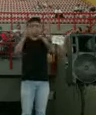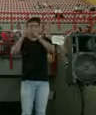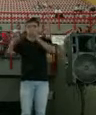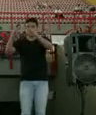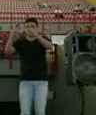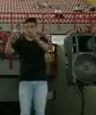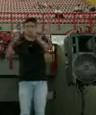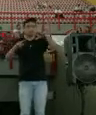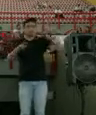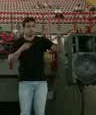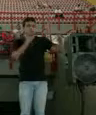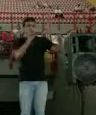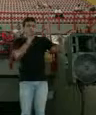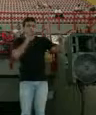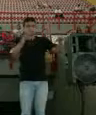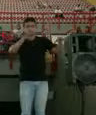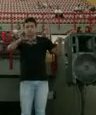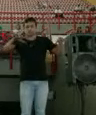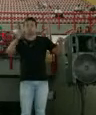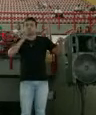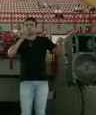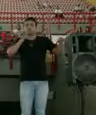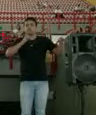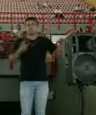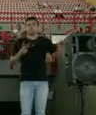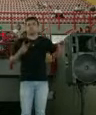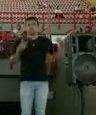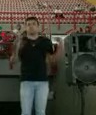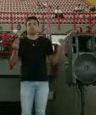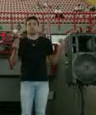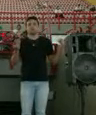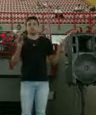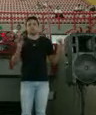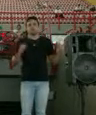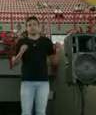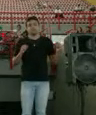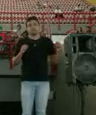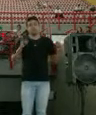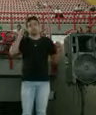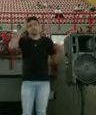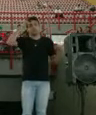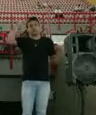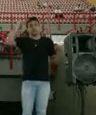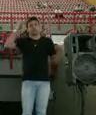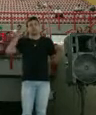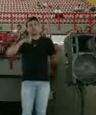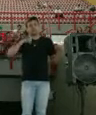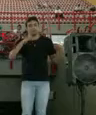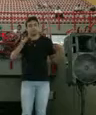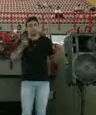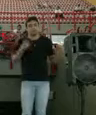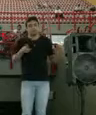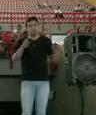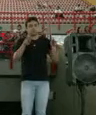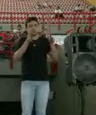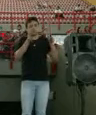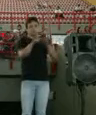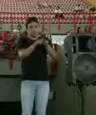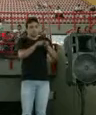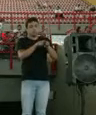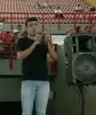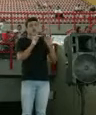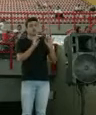dos meninos. Que covardia, isso é uma injustiça, né, rapaz? Como é que pode? Para não incentivar a formação de quê? De